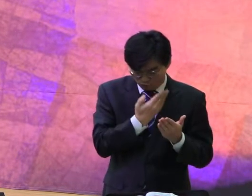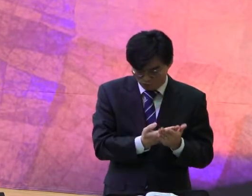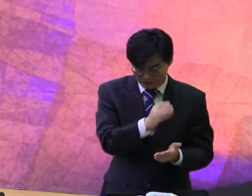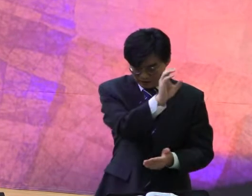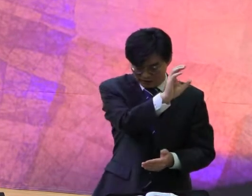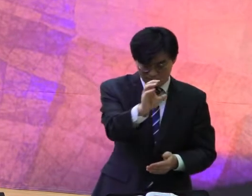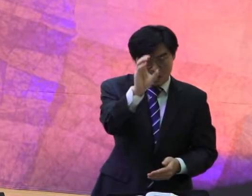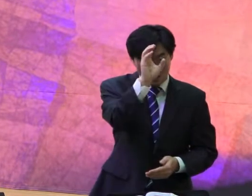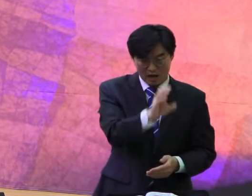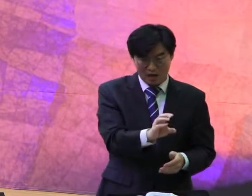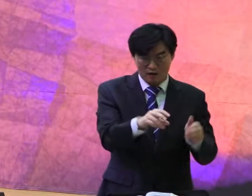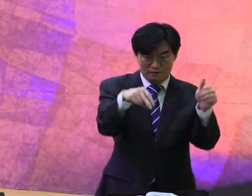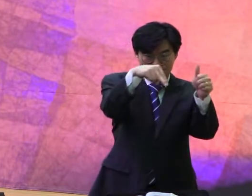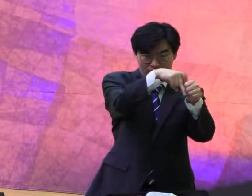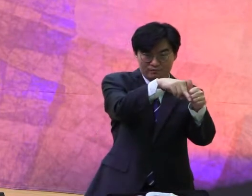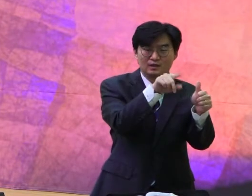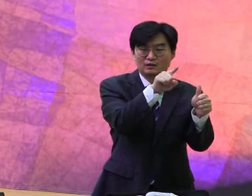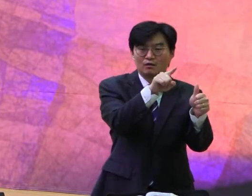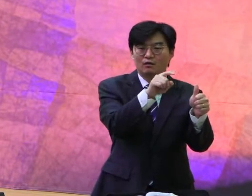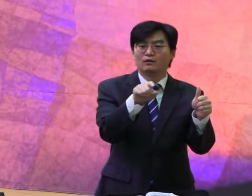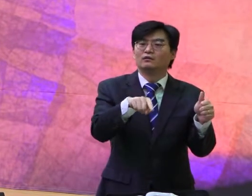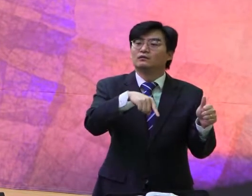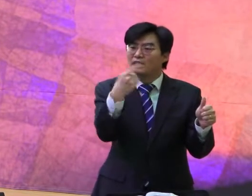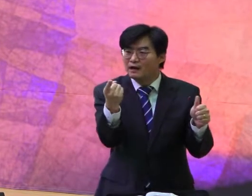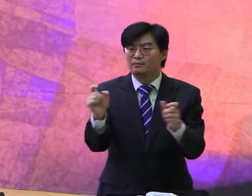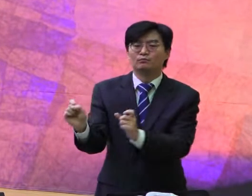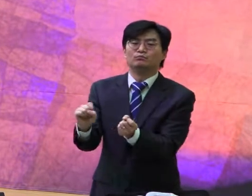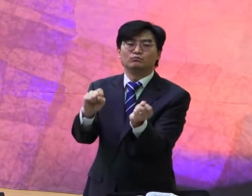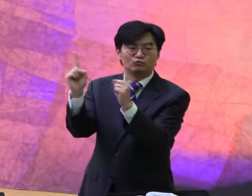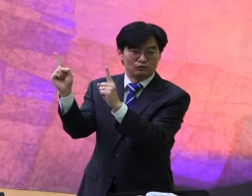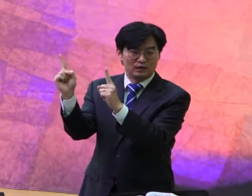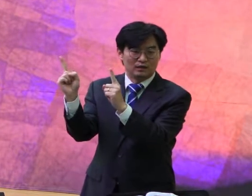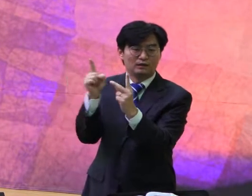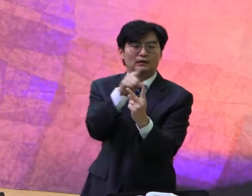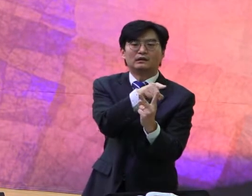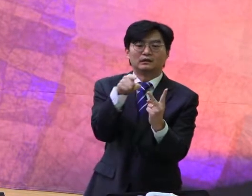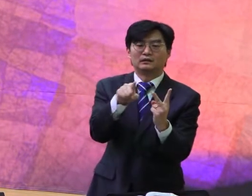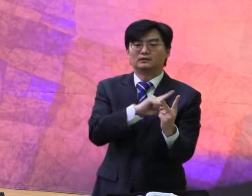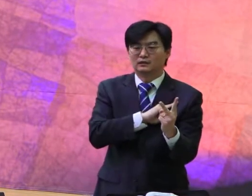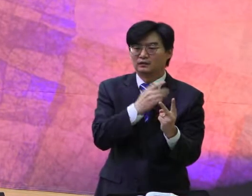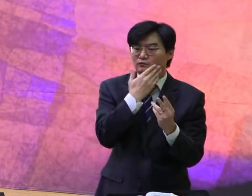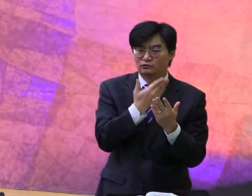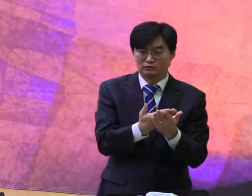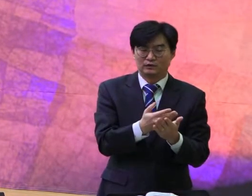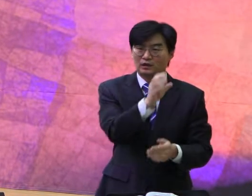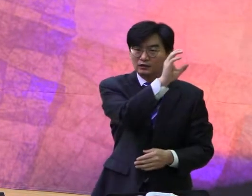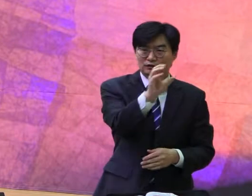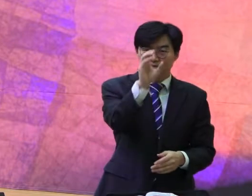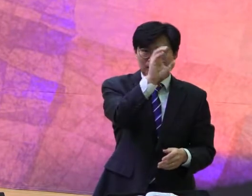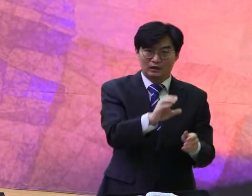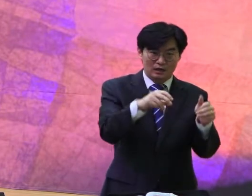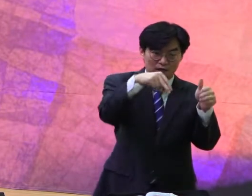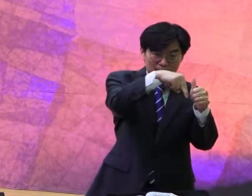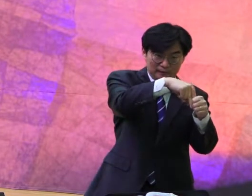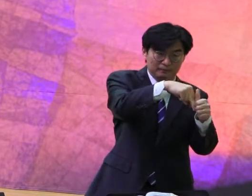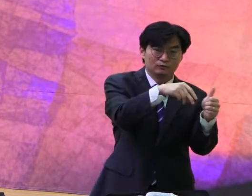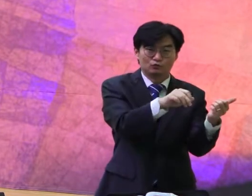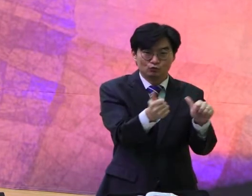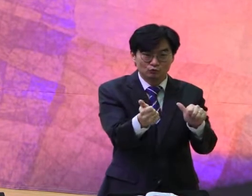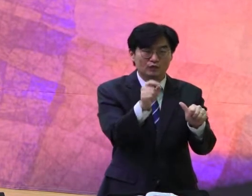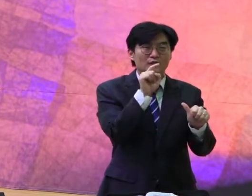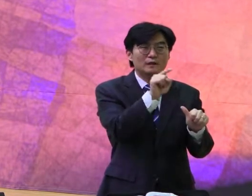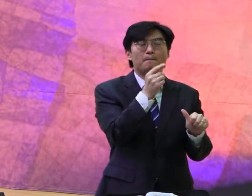그래서 복음을 이야기할 때 십자가 복음이다 이렇게 이야기를 합니다. 그리고 그 십자가 복음을 받아들이고 예수님